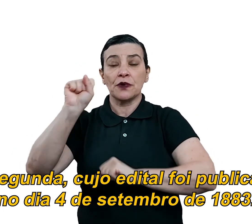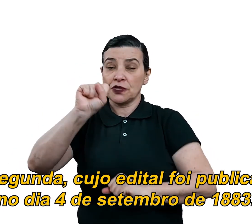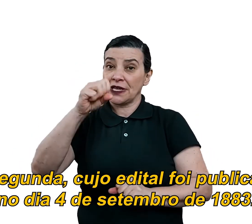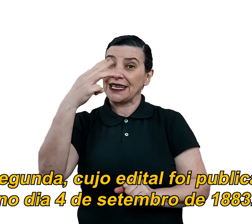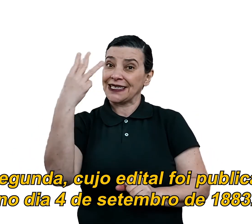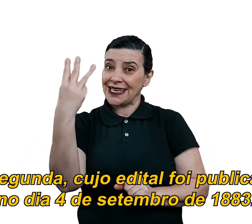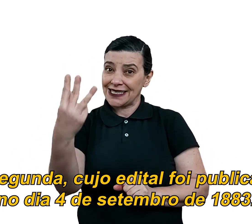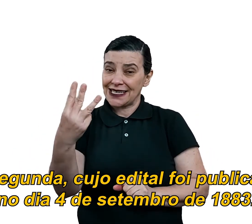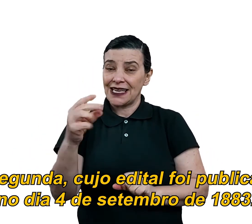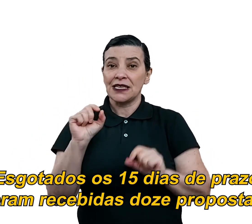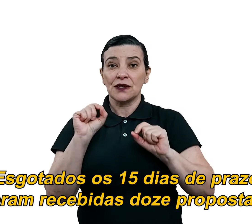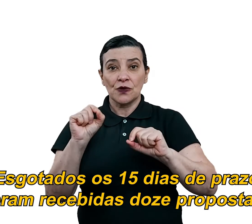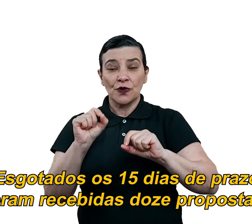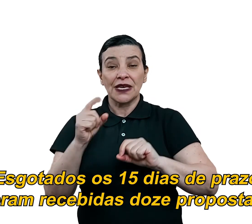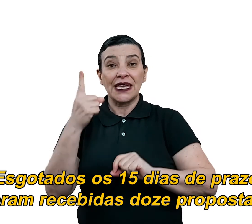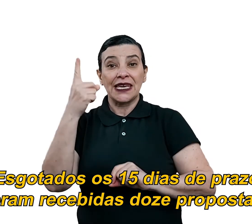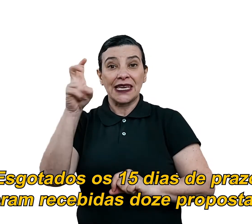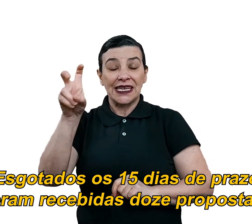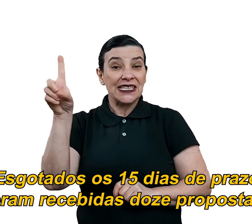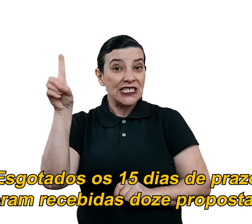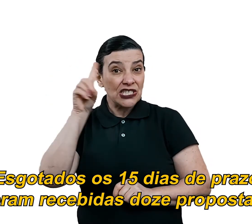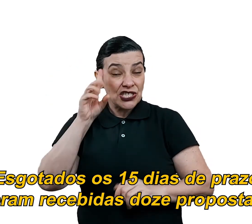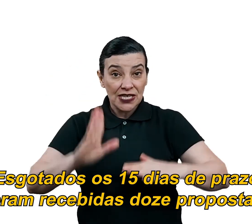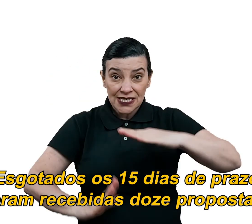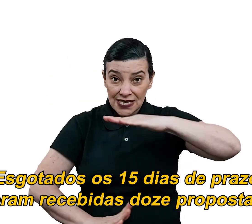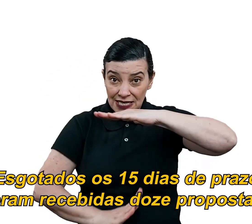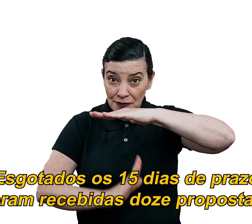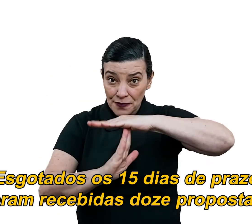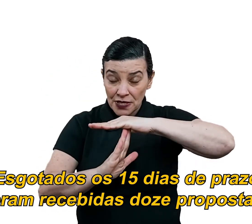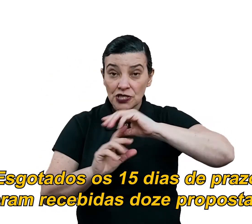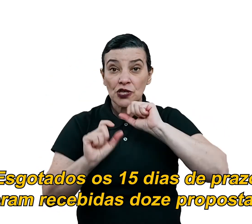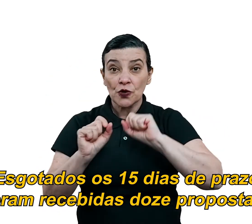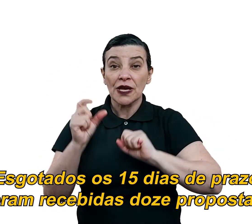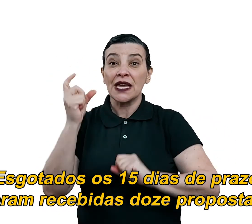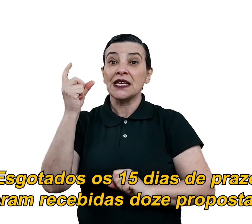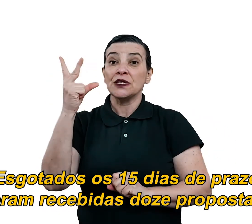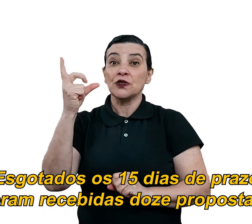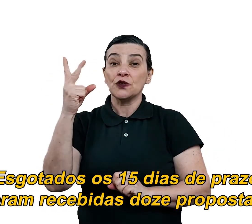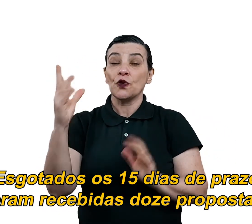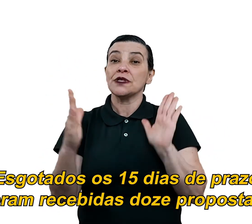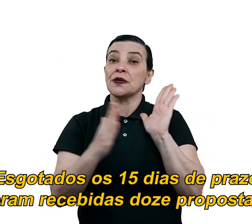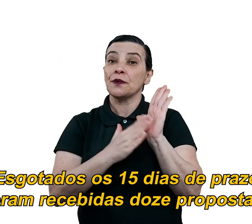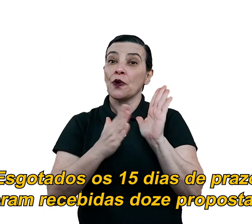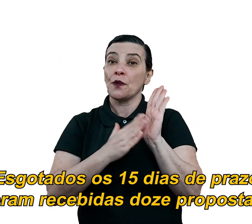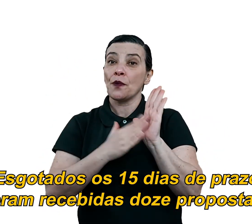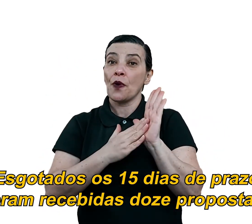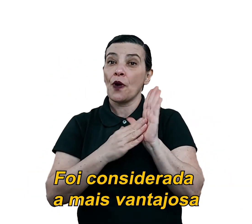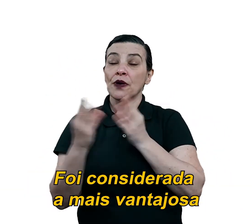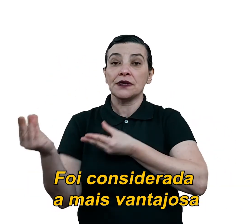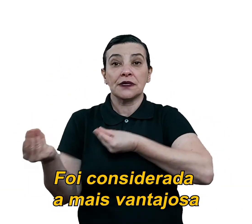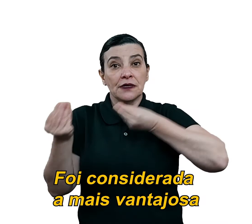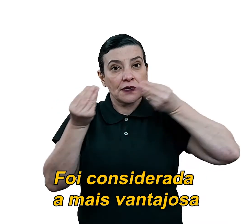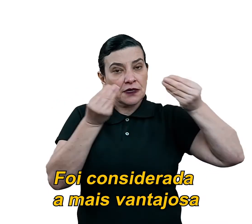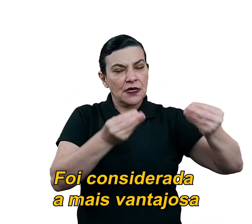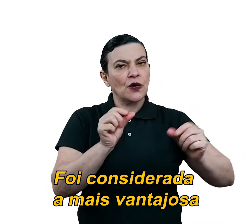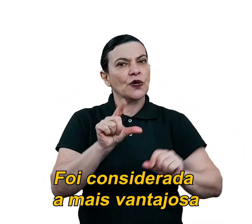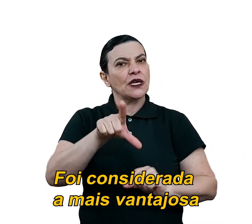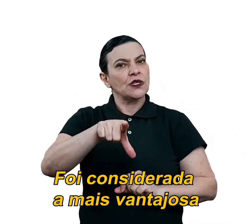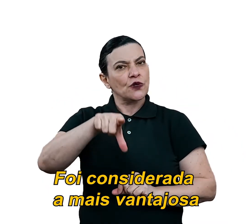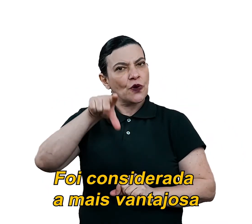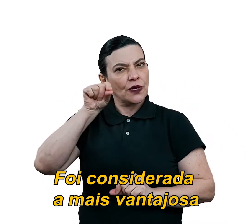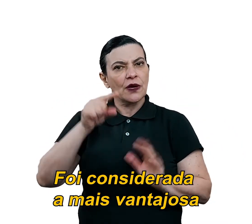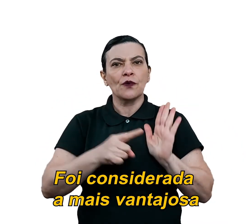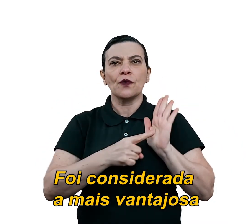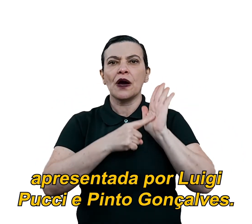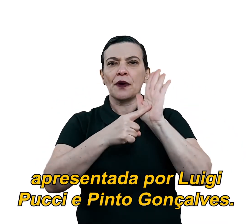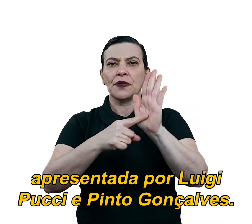setembro de 83. Esgotados os 15 dias de prazo, foram recebidas 12 propostas. Foi considerada a